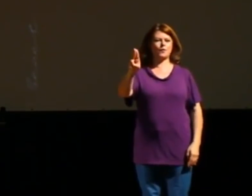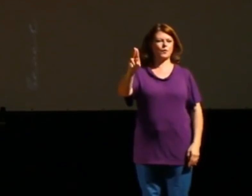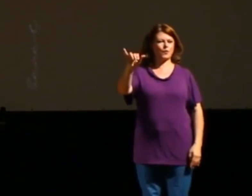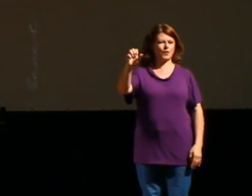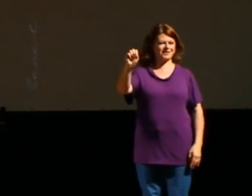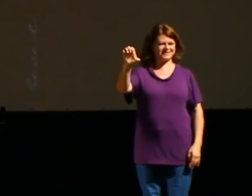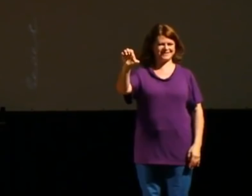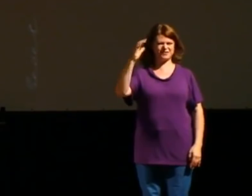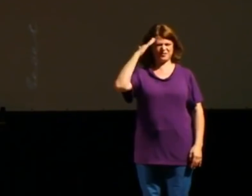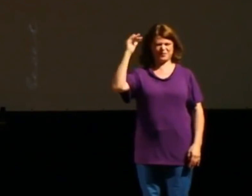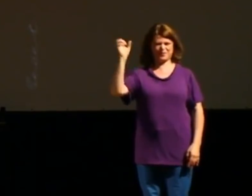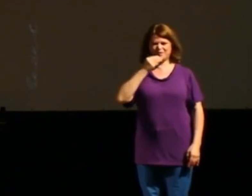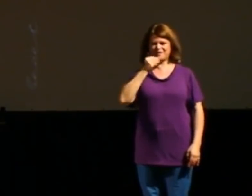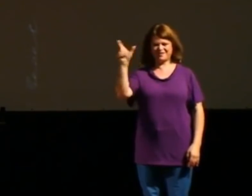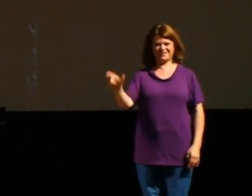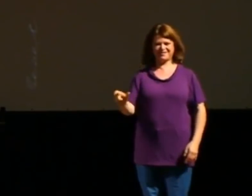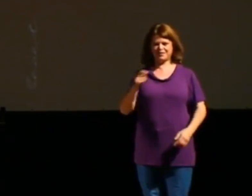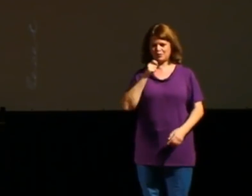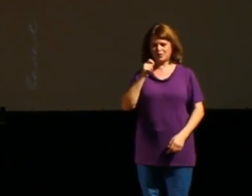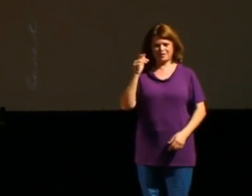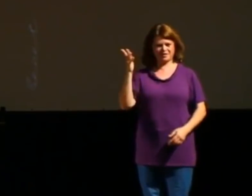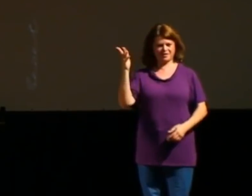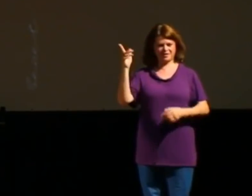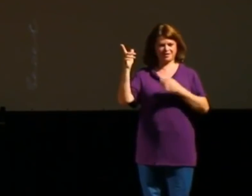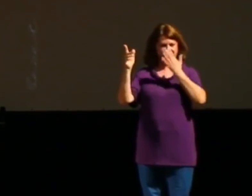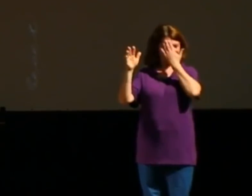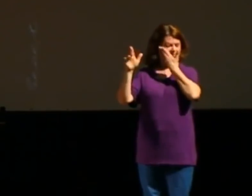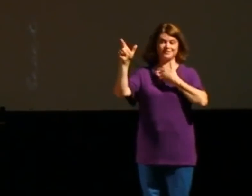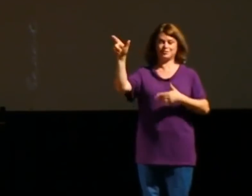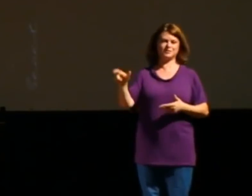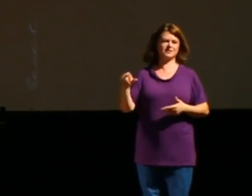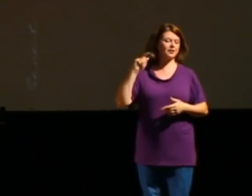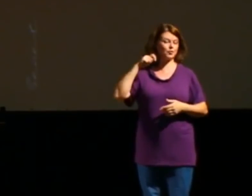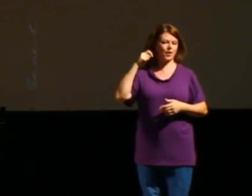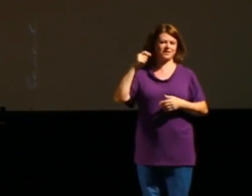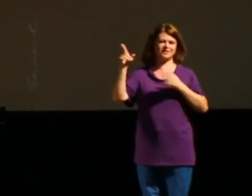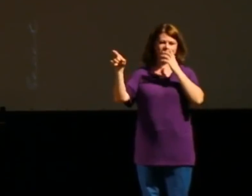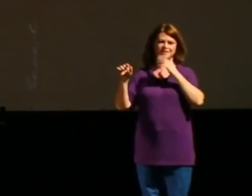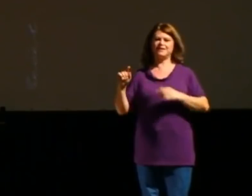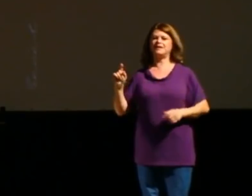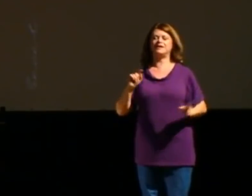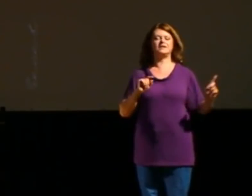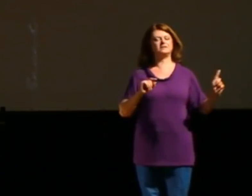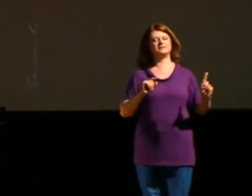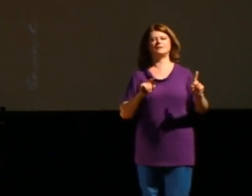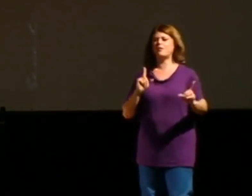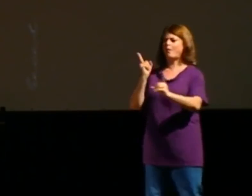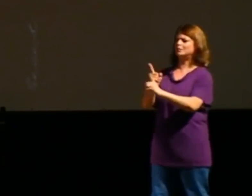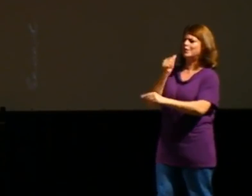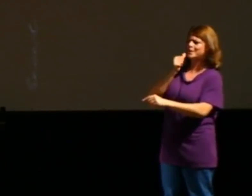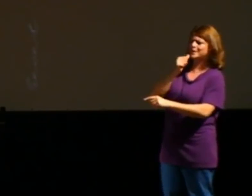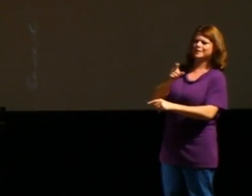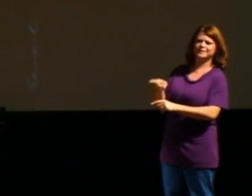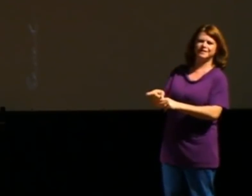monte, mas de repente ele encontra lá a mulher da vida dele, que ele está em dúvida